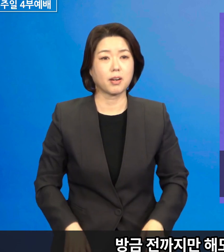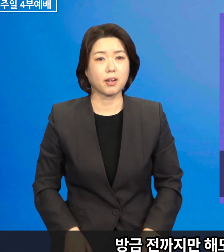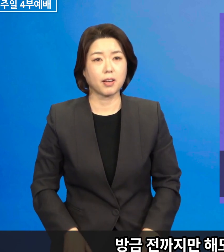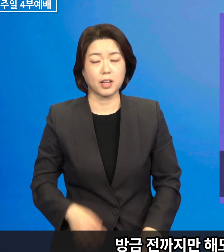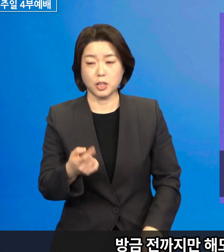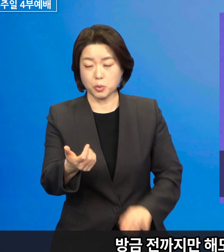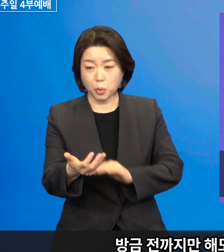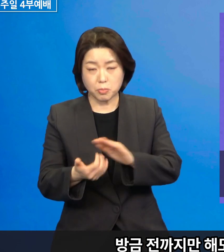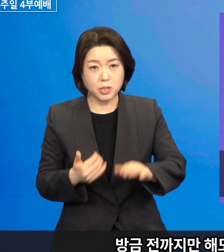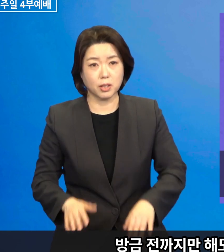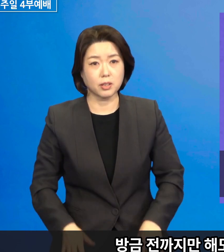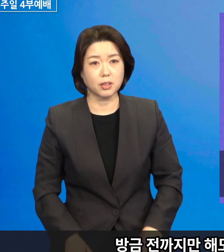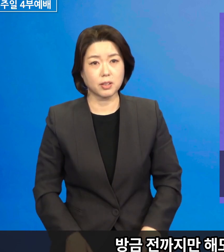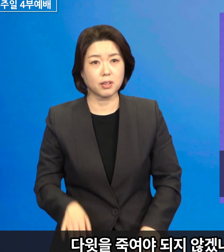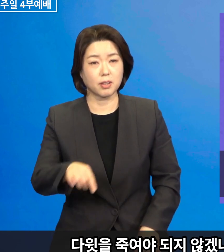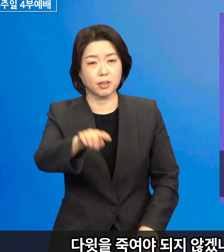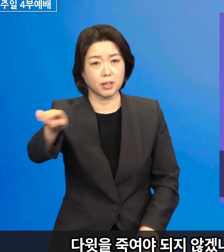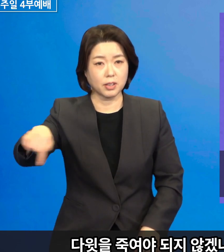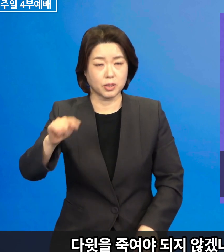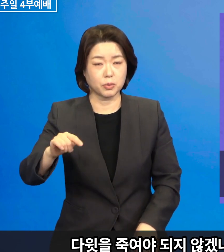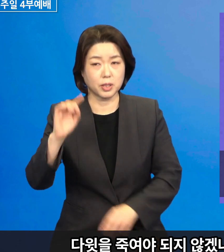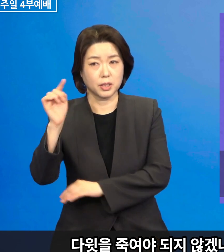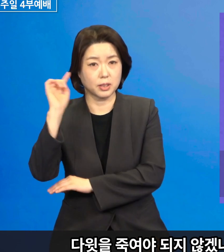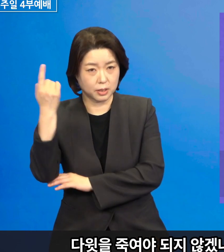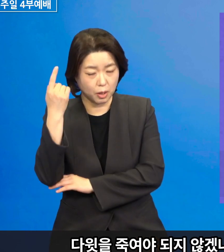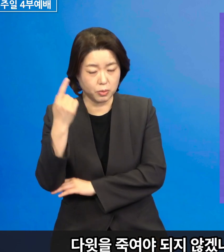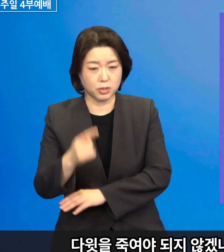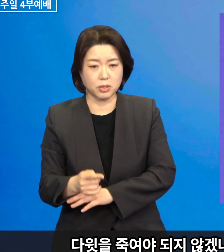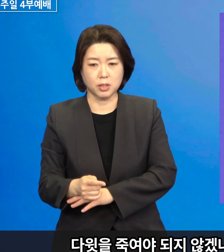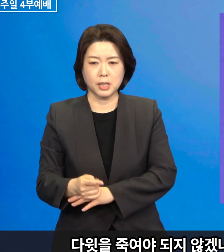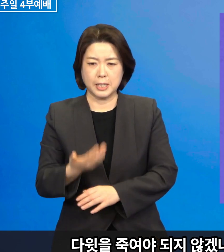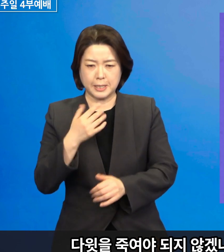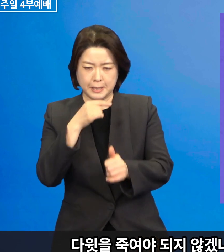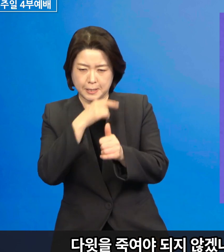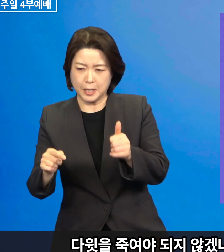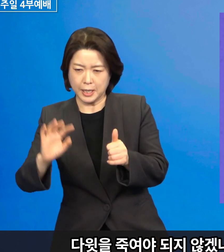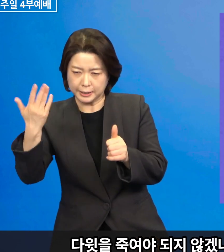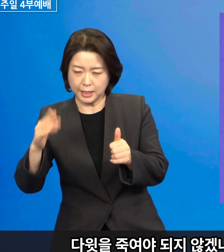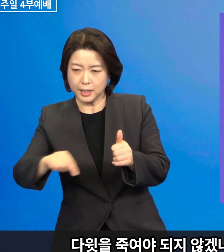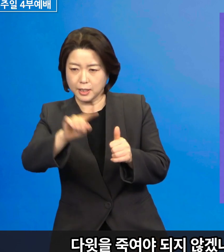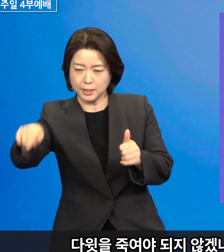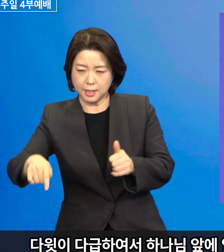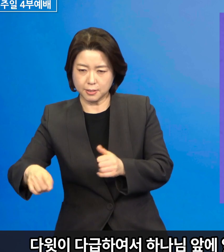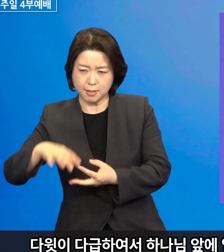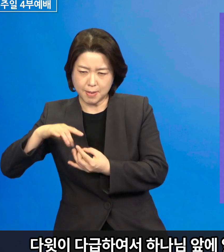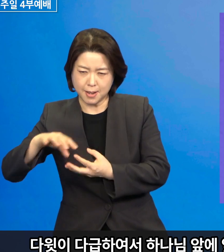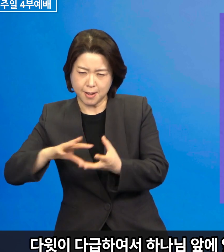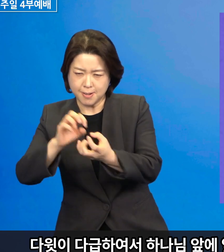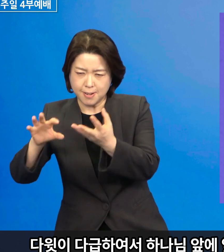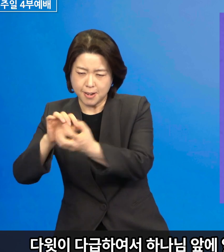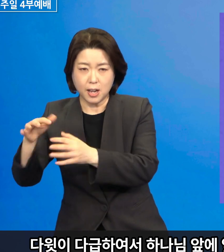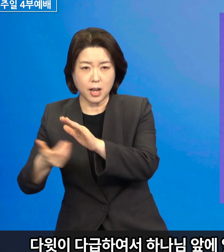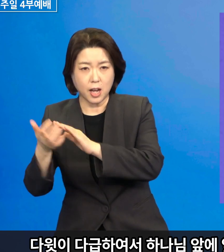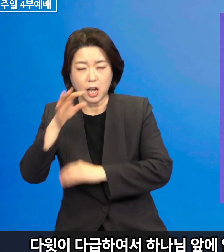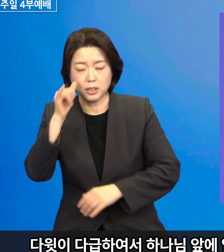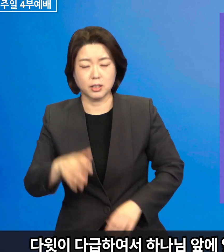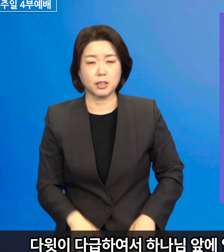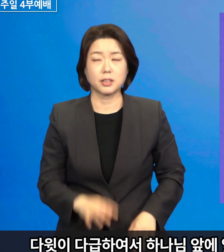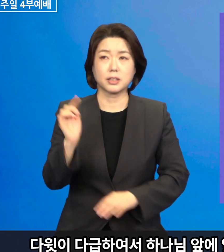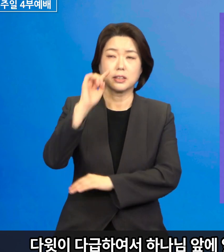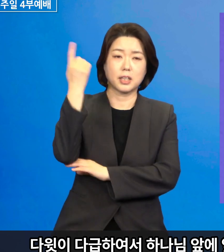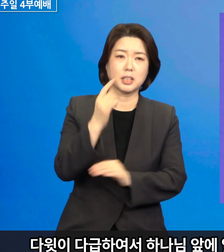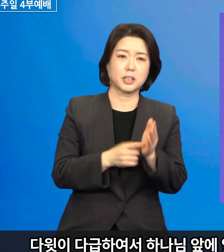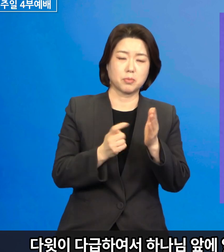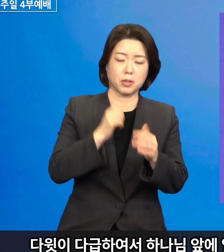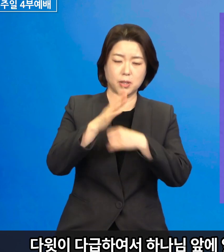방금 전까지만 해도, 얼마 전까지만 해도 다윗을 죽여야 되지 않겠냐라고 했던 이들이 이상하게 다윗이 다급하여서